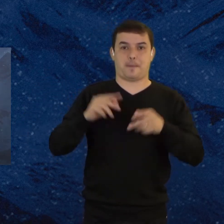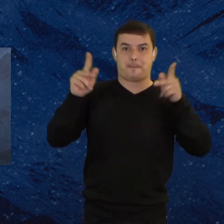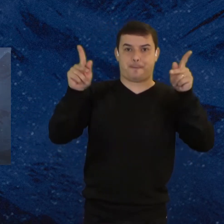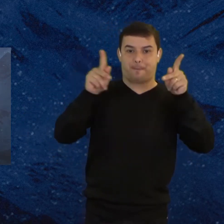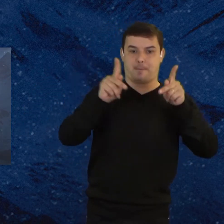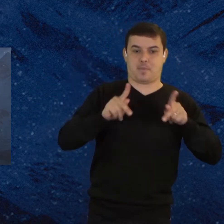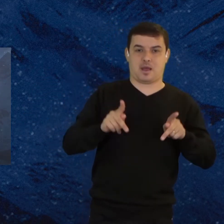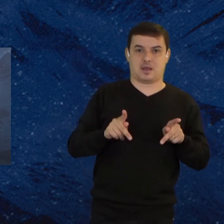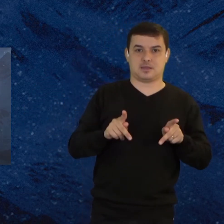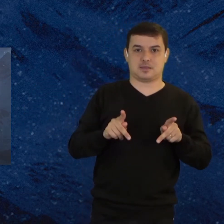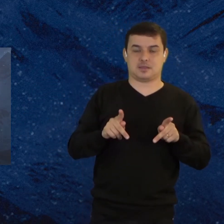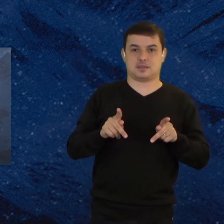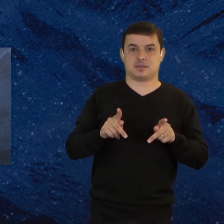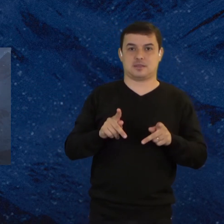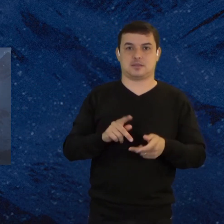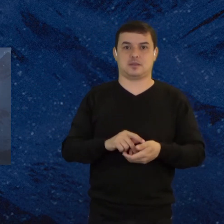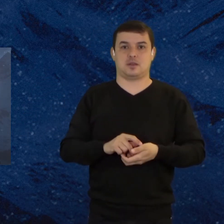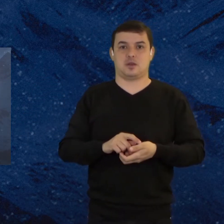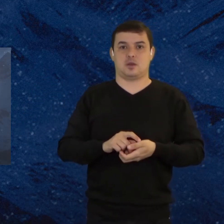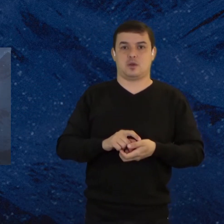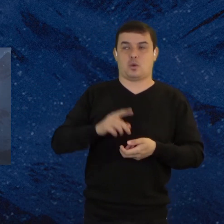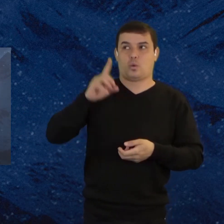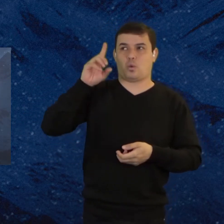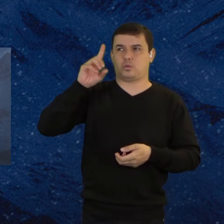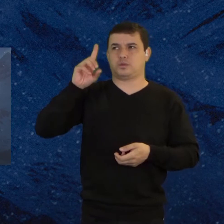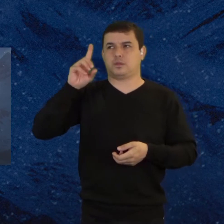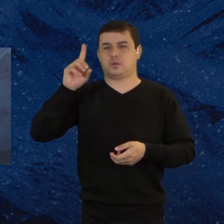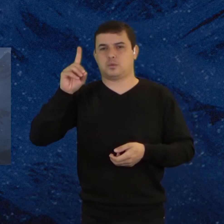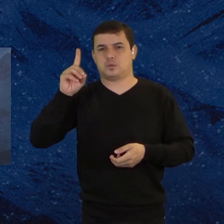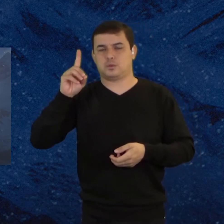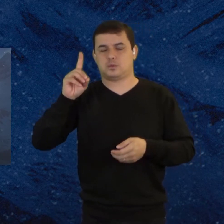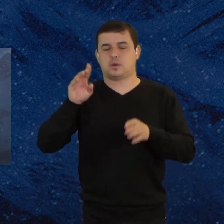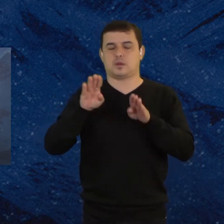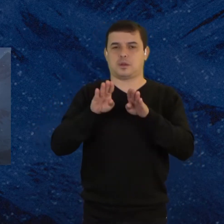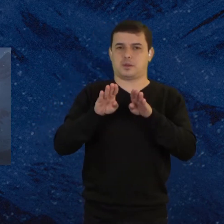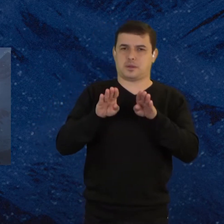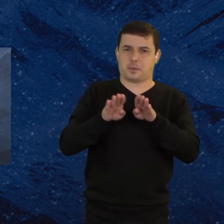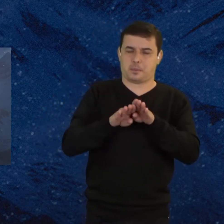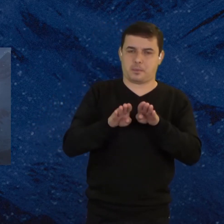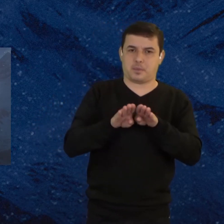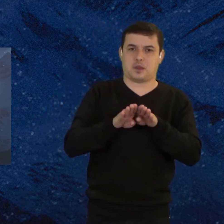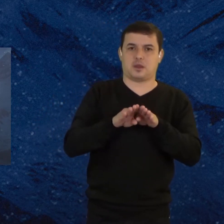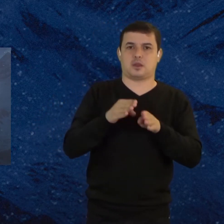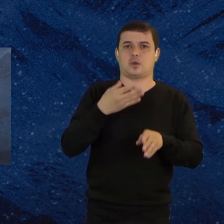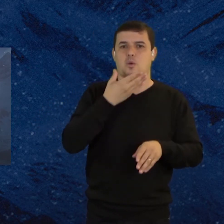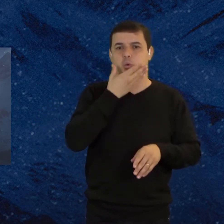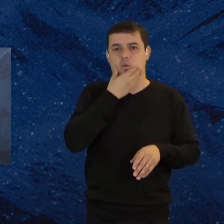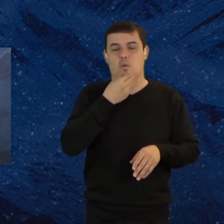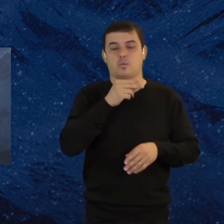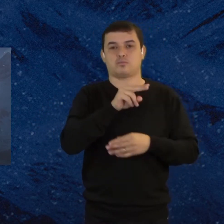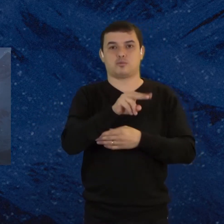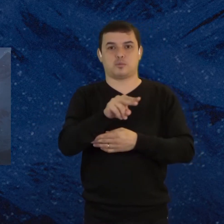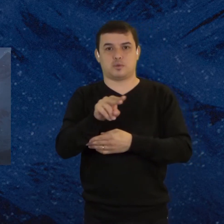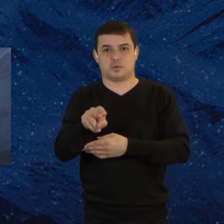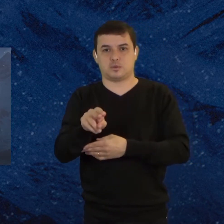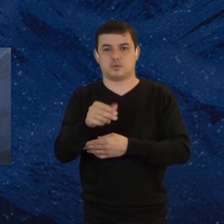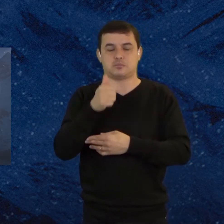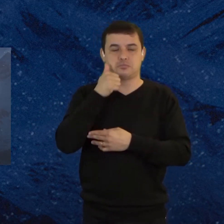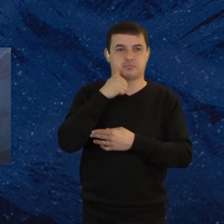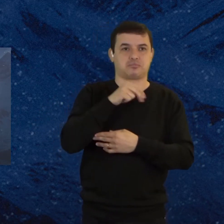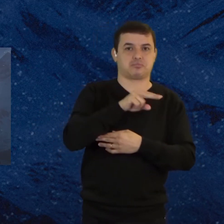Deus, essa paz é com os homens, especialmente com os irmãos. Se nós